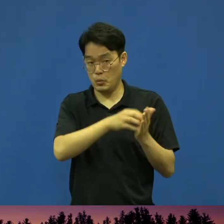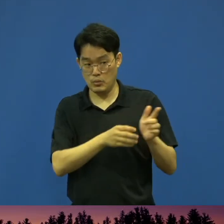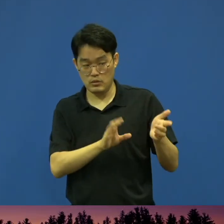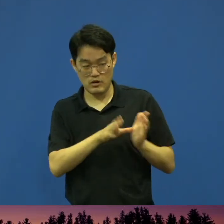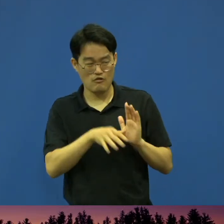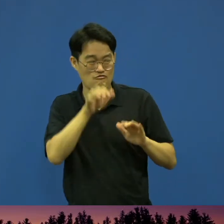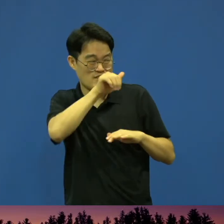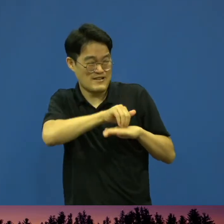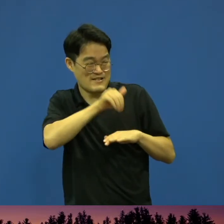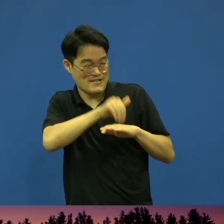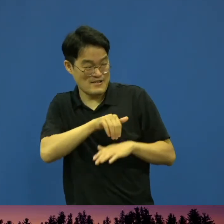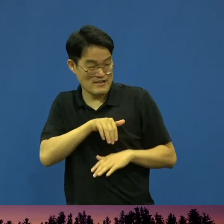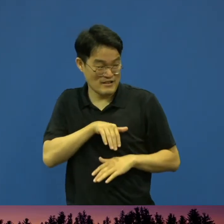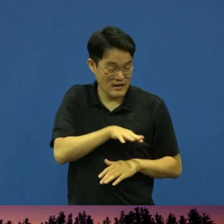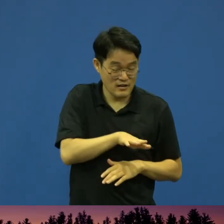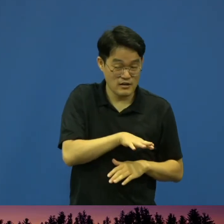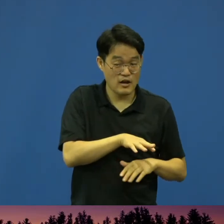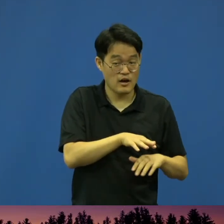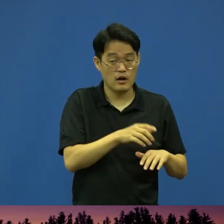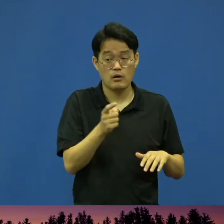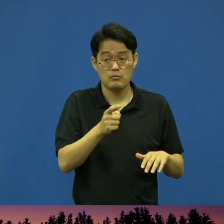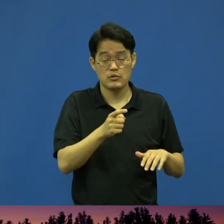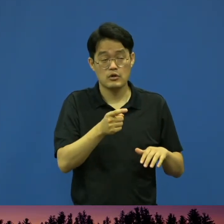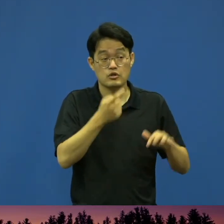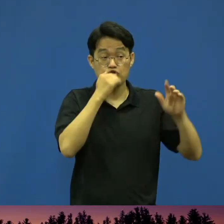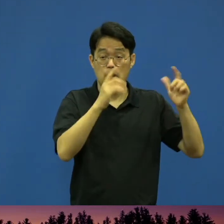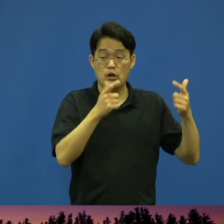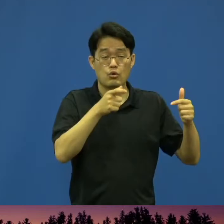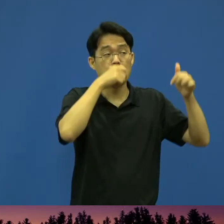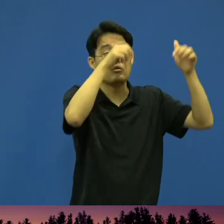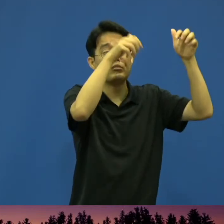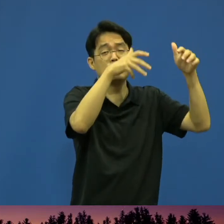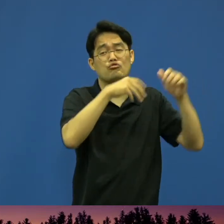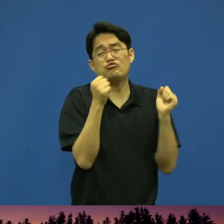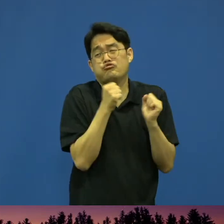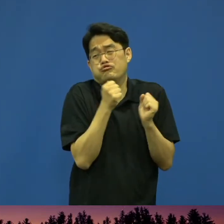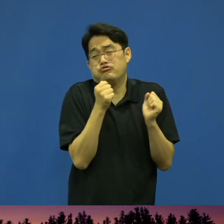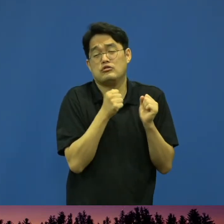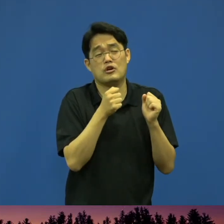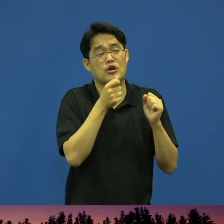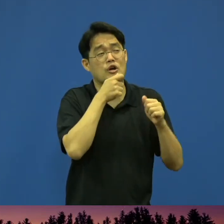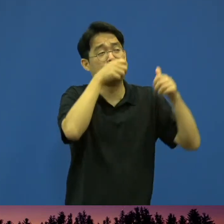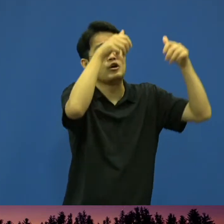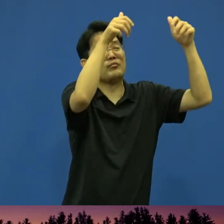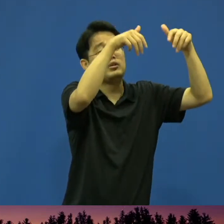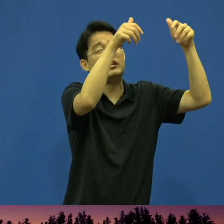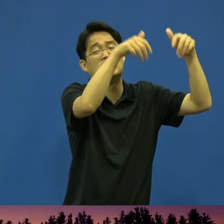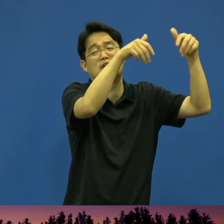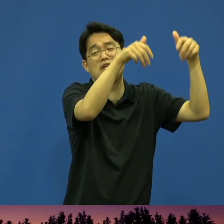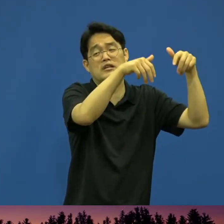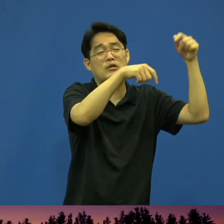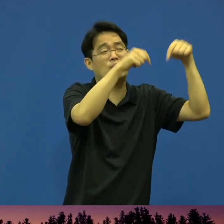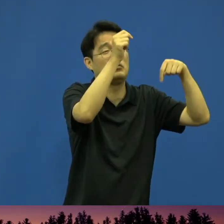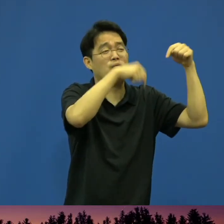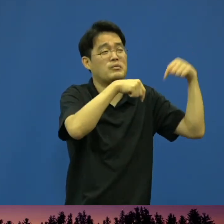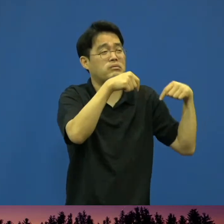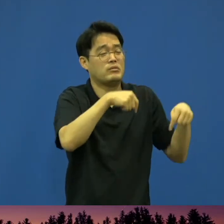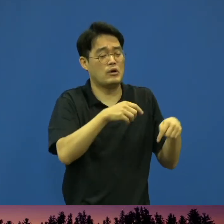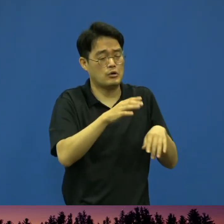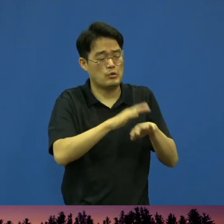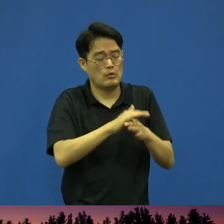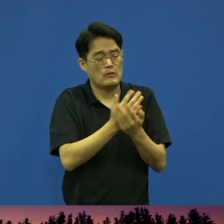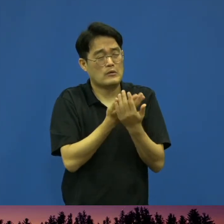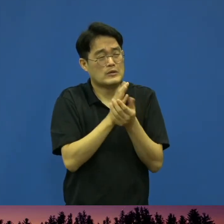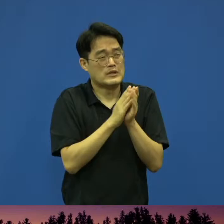훈련을 나갔는데 보슬비가 내리기 시작했습니다. 추운데 얼마나 힘들겠어요. 손도 얼고 발도 얼고